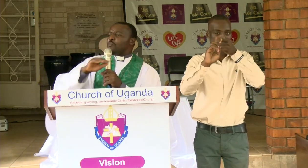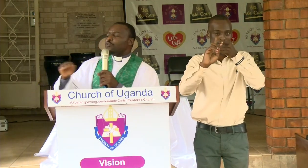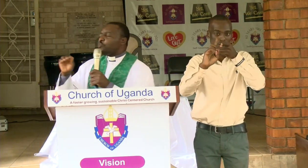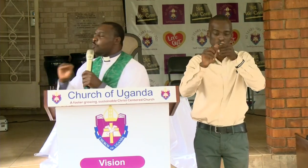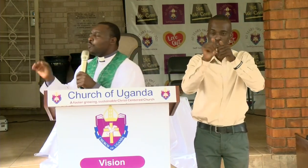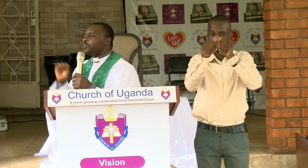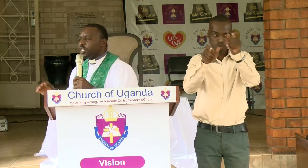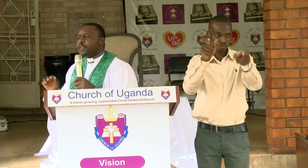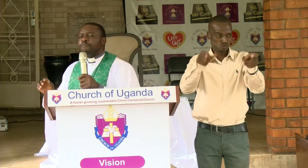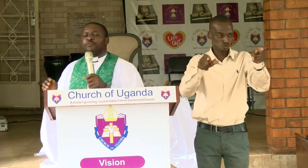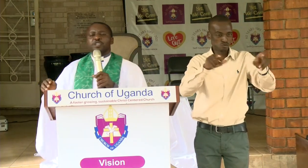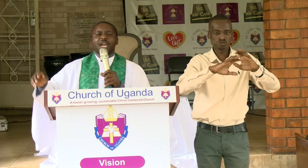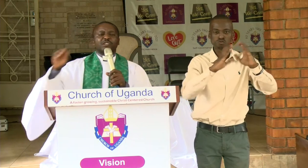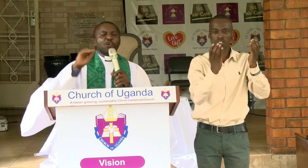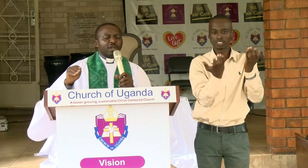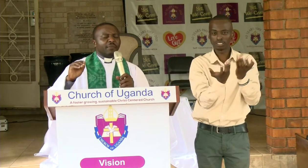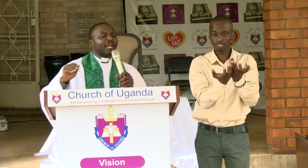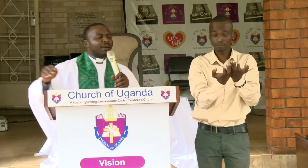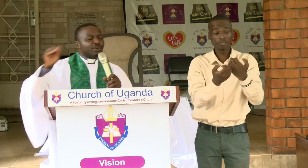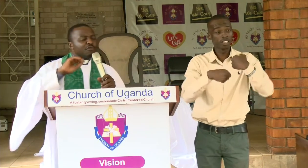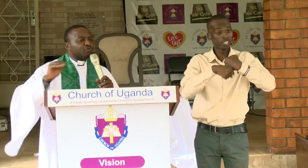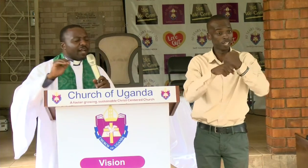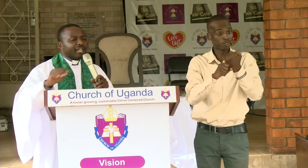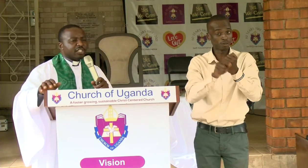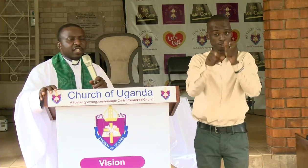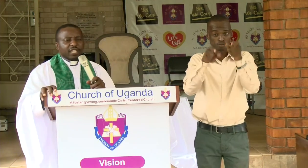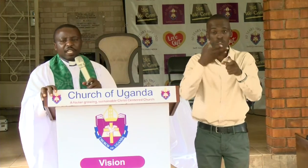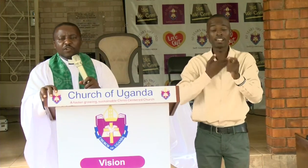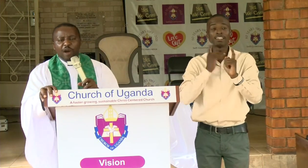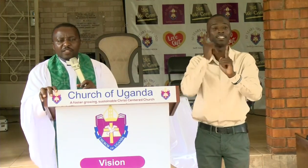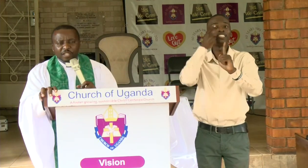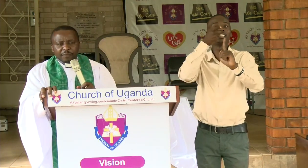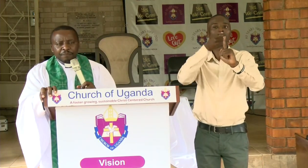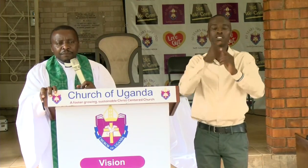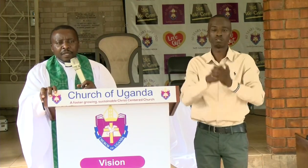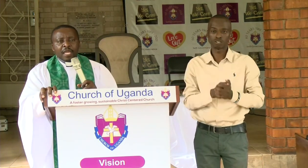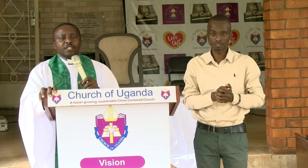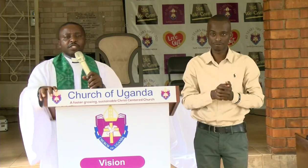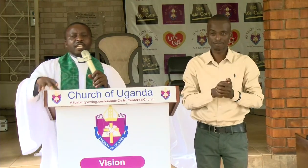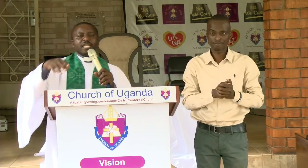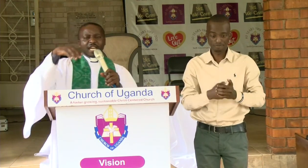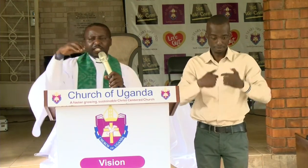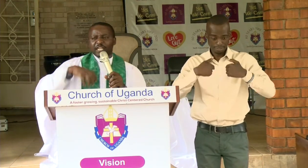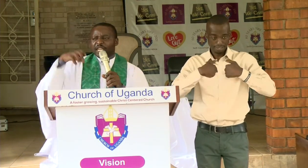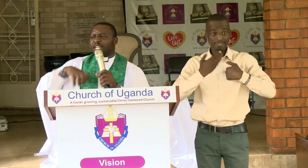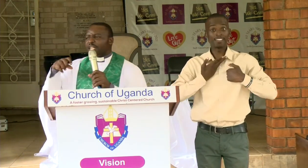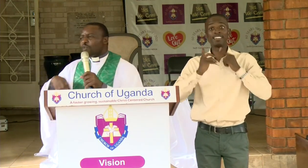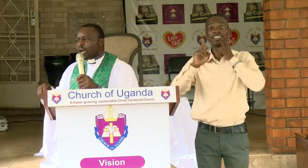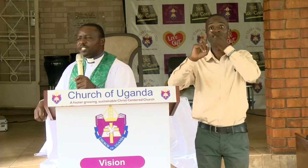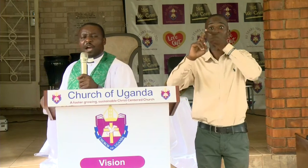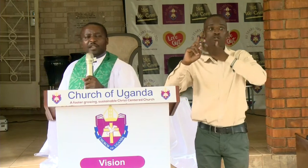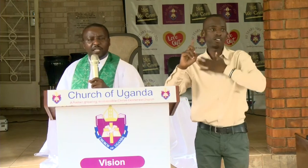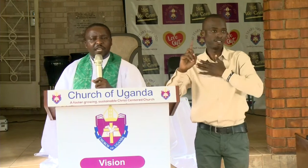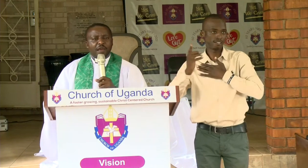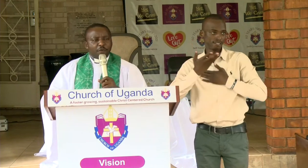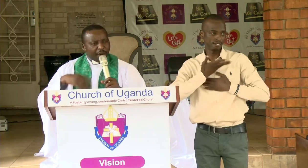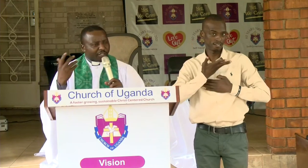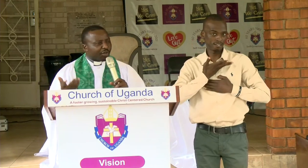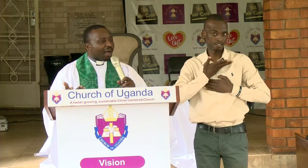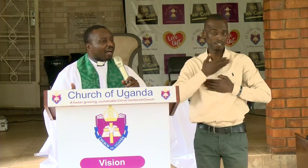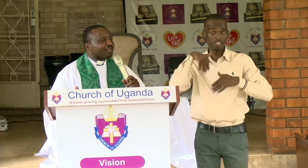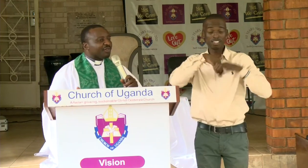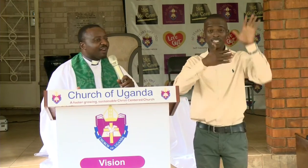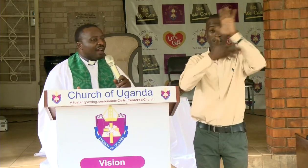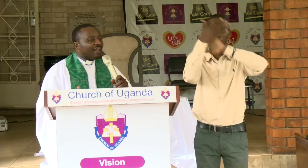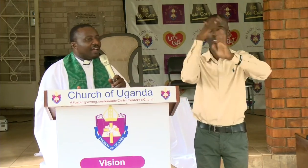nti na buli muntu ku nsi yatondebwa, naye buli muntu alina ekigendererwa kye. nze nina ekigendererwa kyange mu